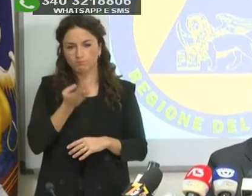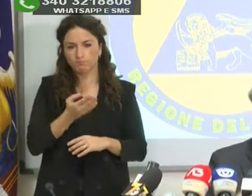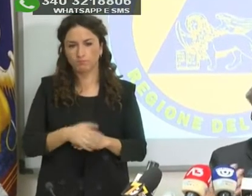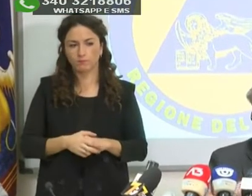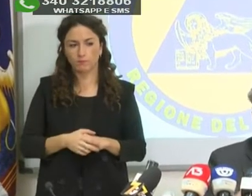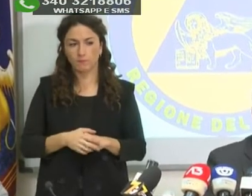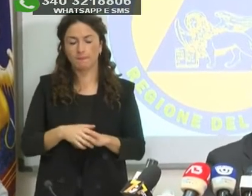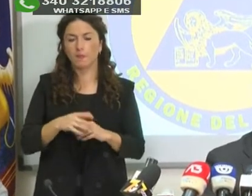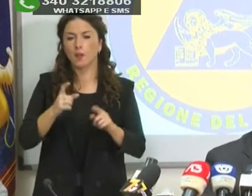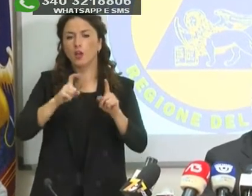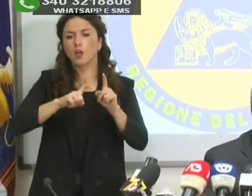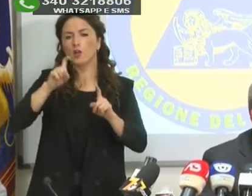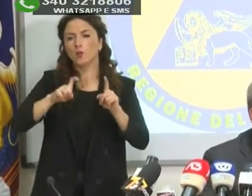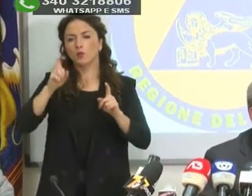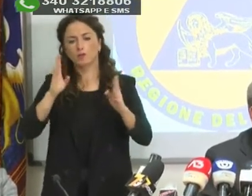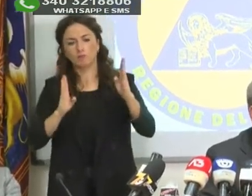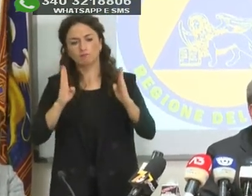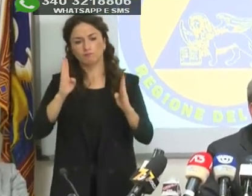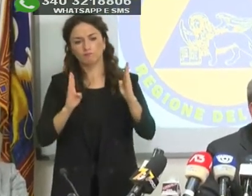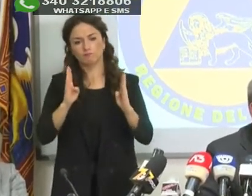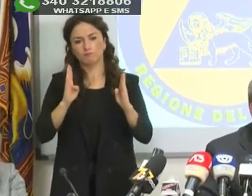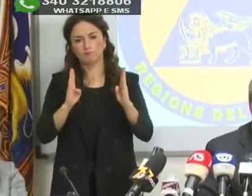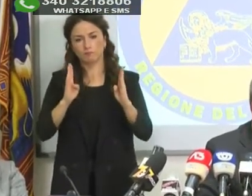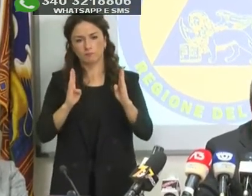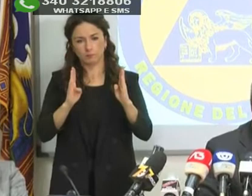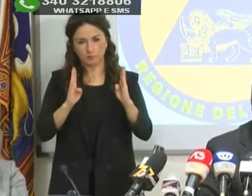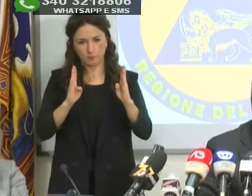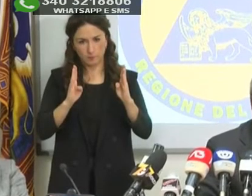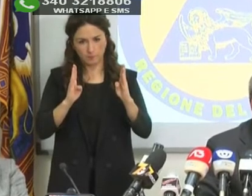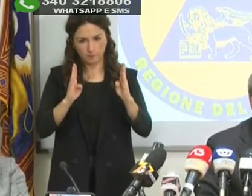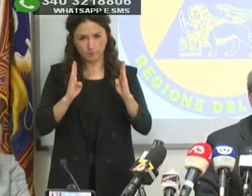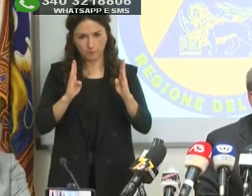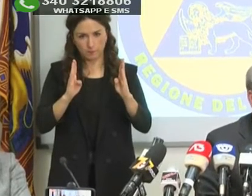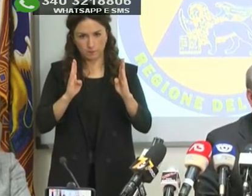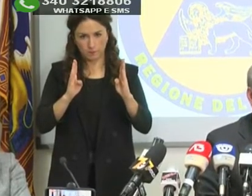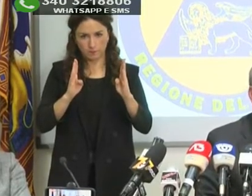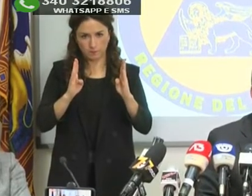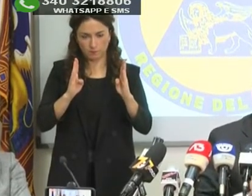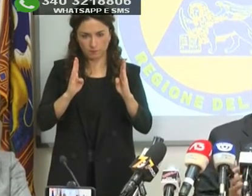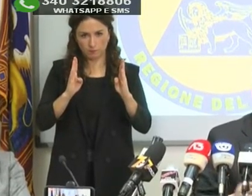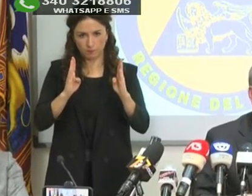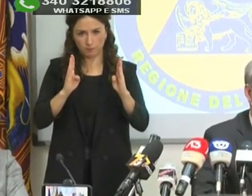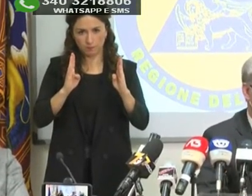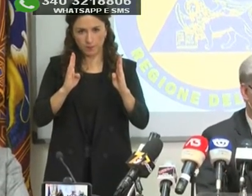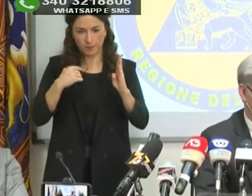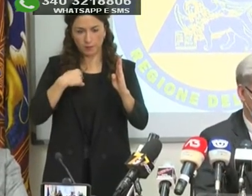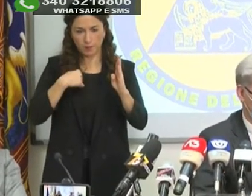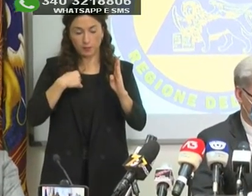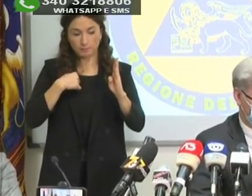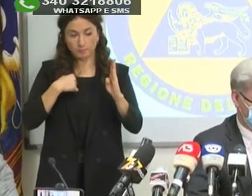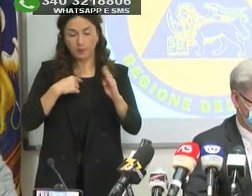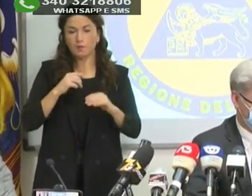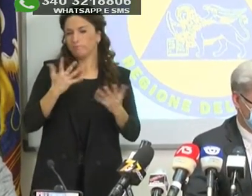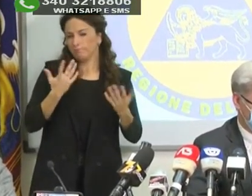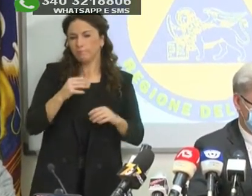sovrapponendo le due curve, facendo il punto zero, diciamo, io ho preso come riferimento